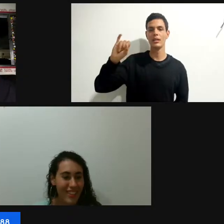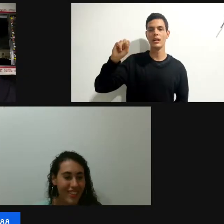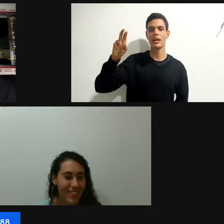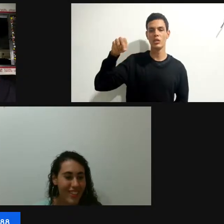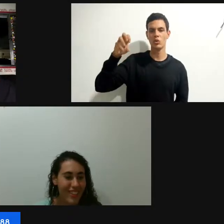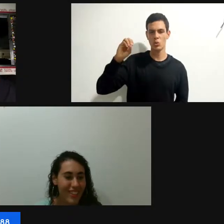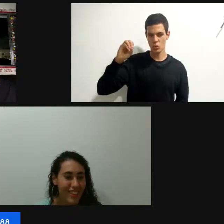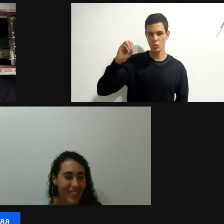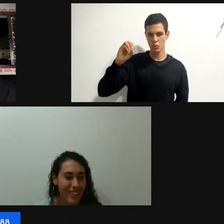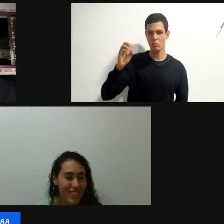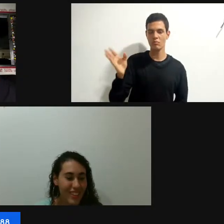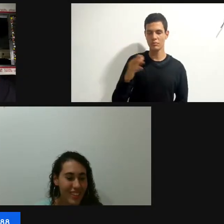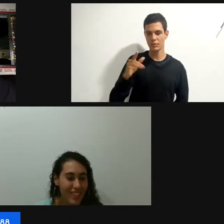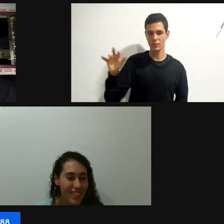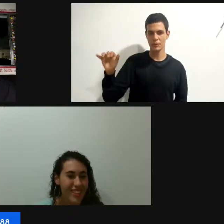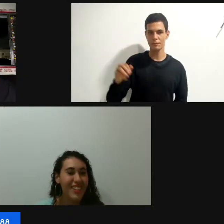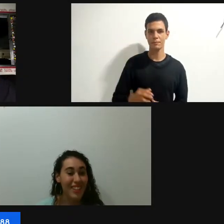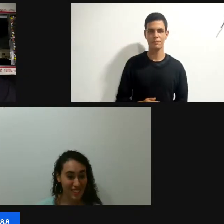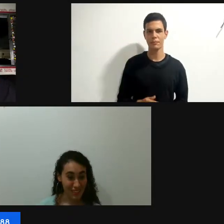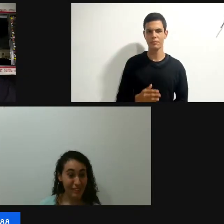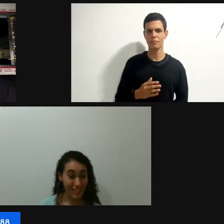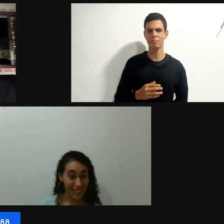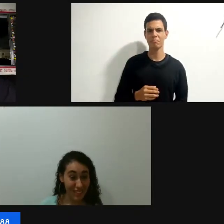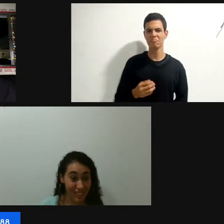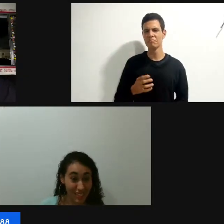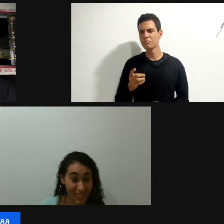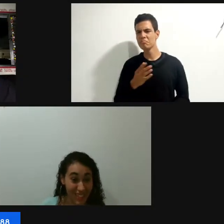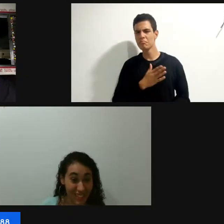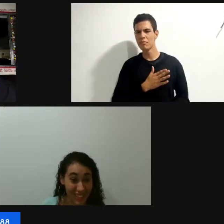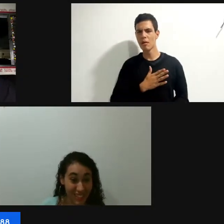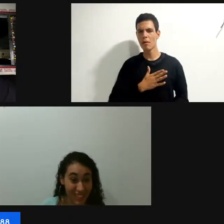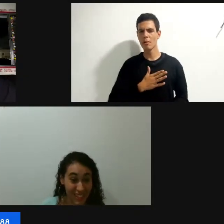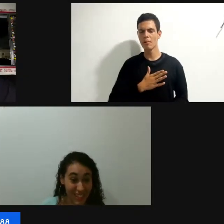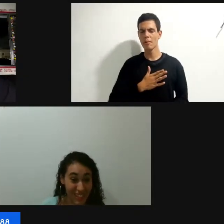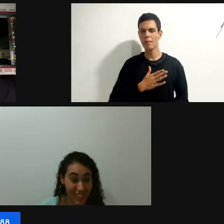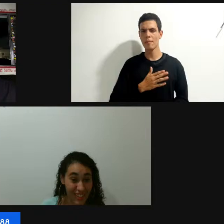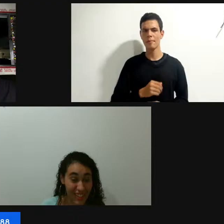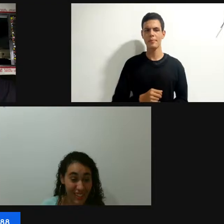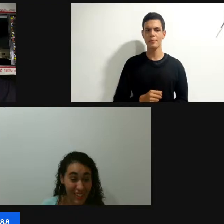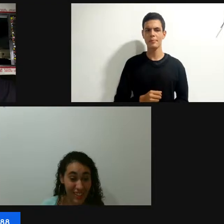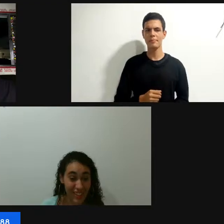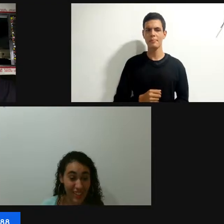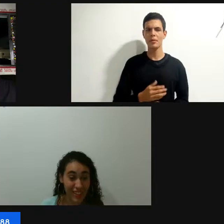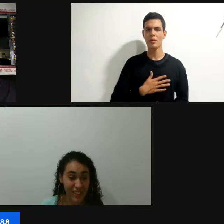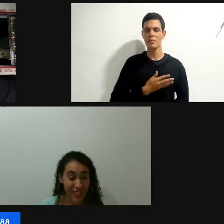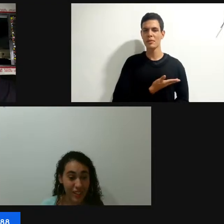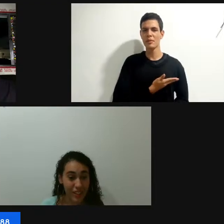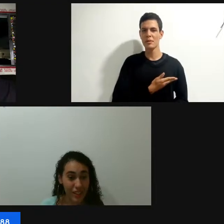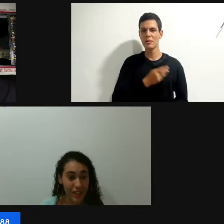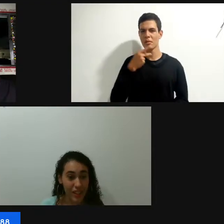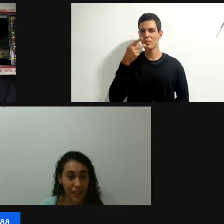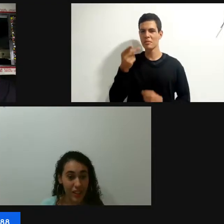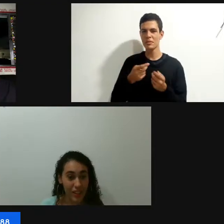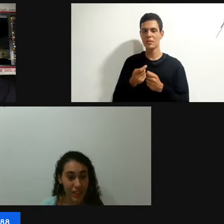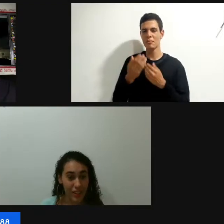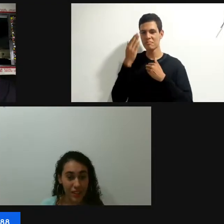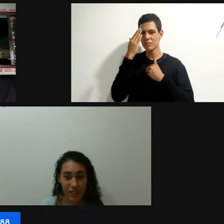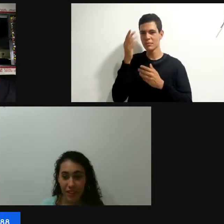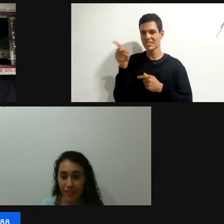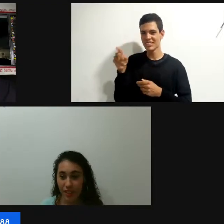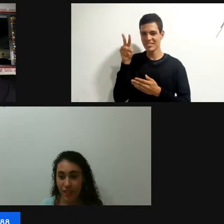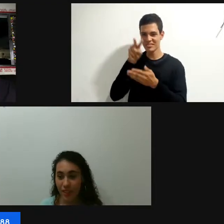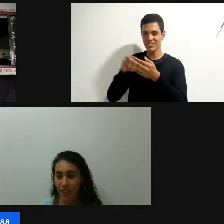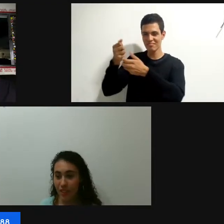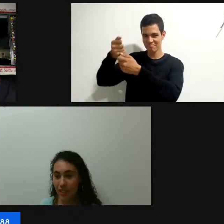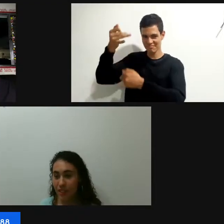é o meu amigo Adriano. Se ainda não sei, ainda já mando um salve. Obrigado por estar assistindo. 26 pessoas assistindo. Obrigado